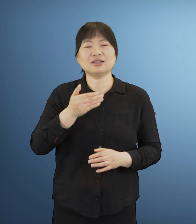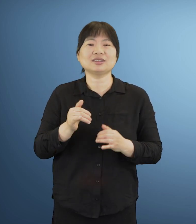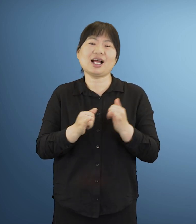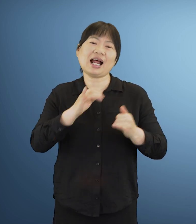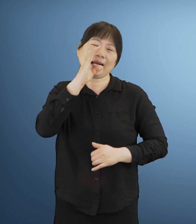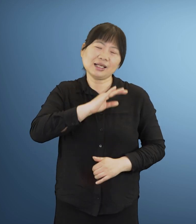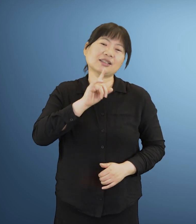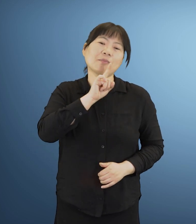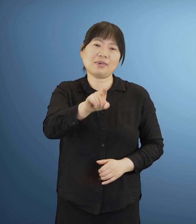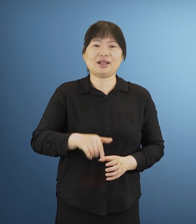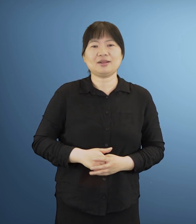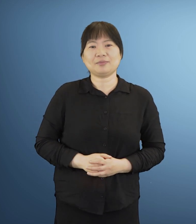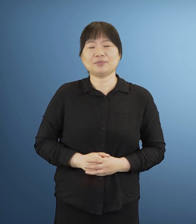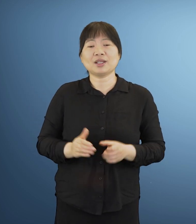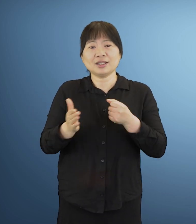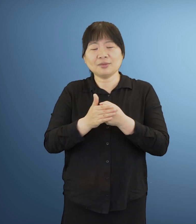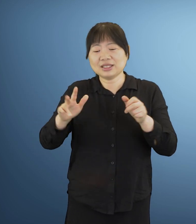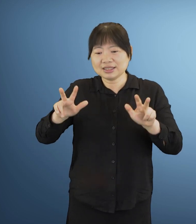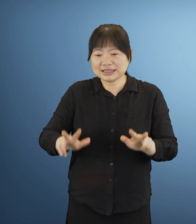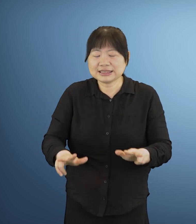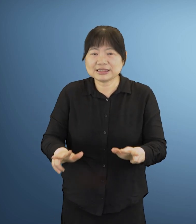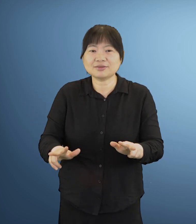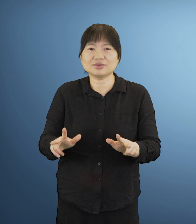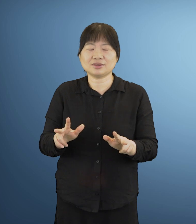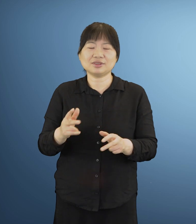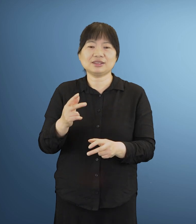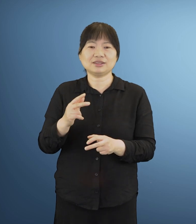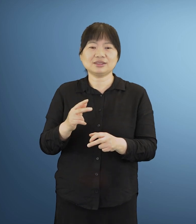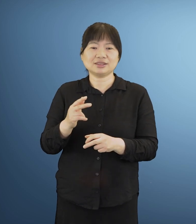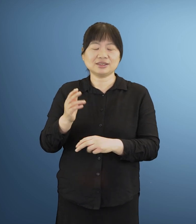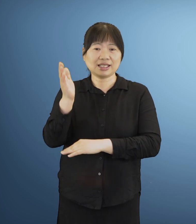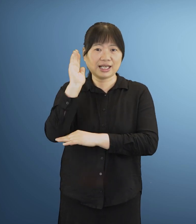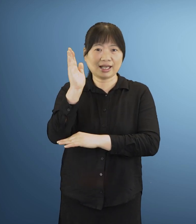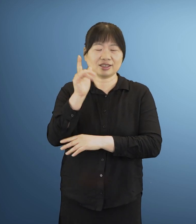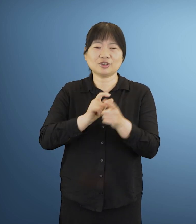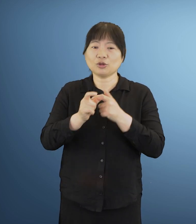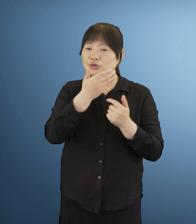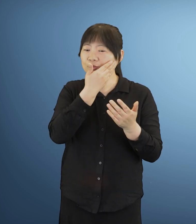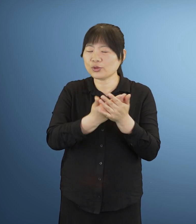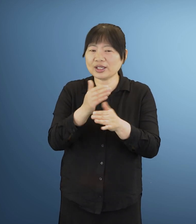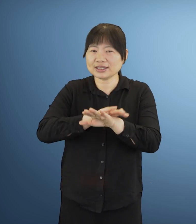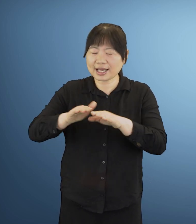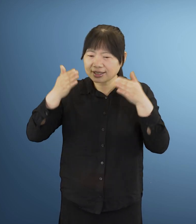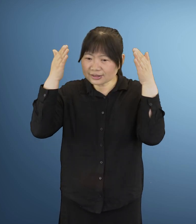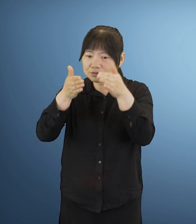지금부터 중요한 거예요. 자, 들어보십시다. 예수님의 이야기를.